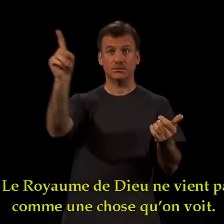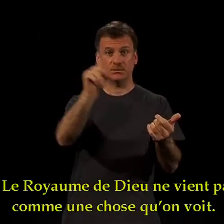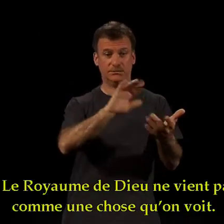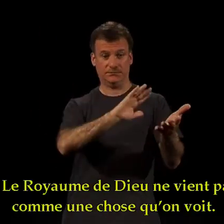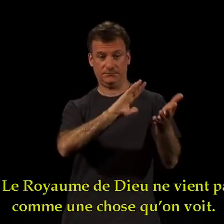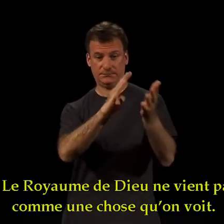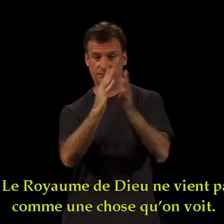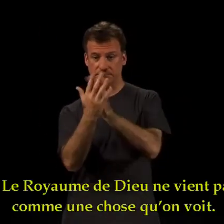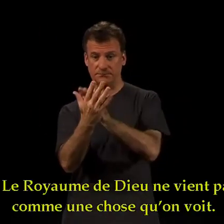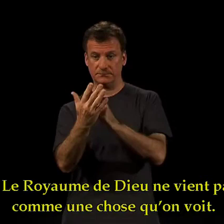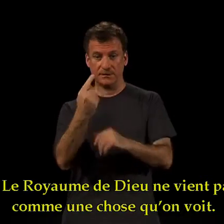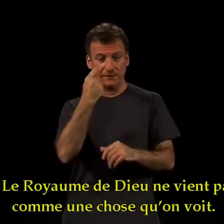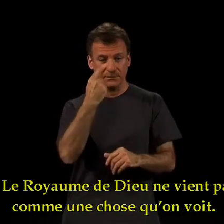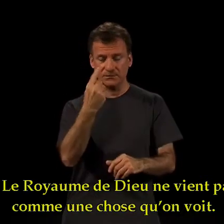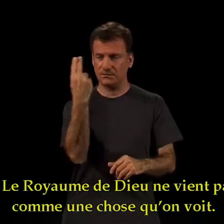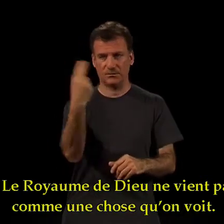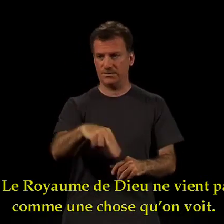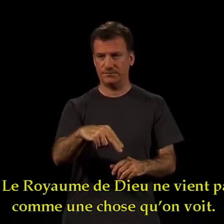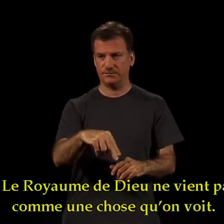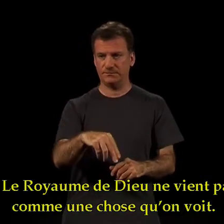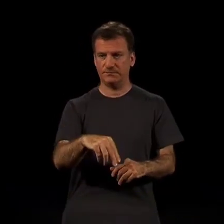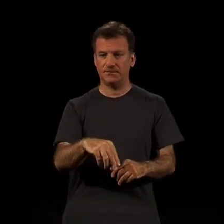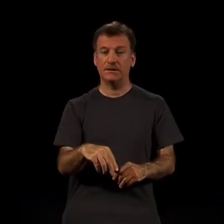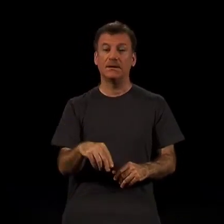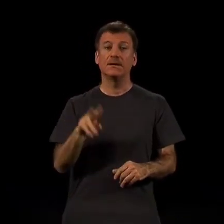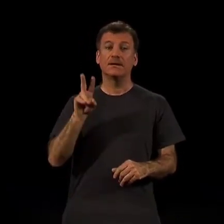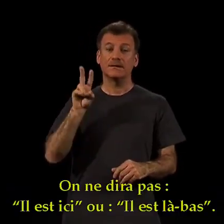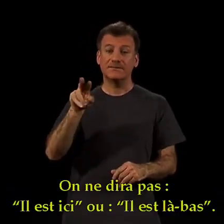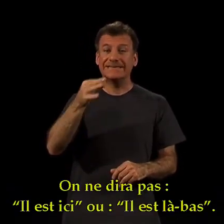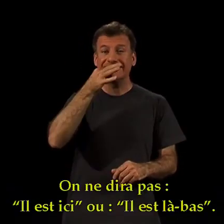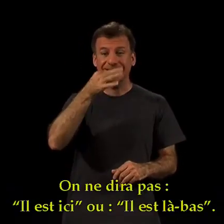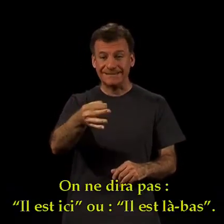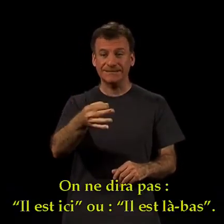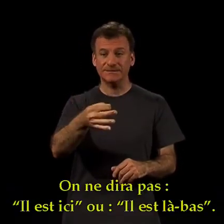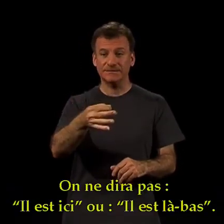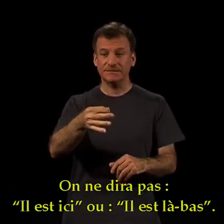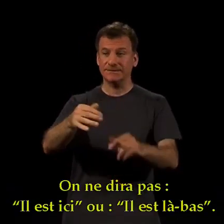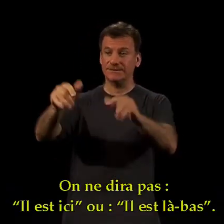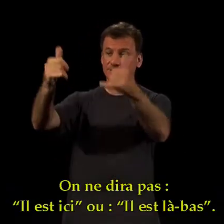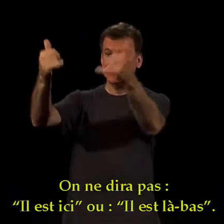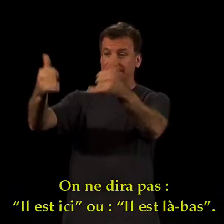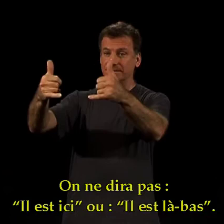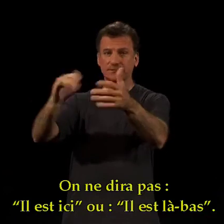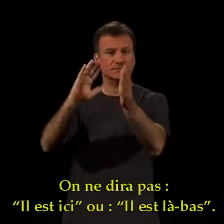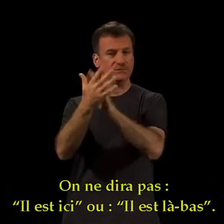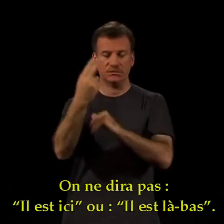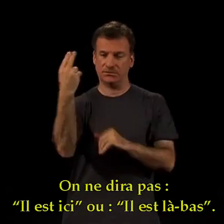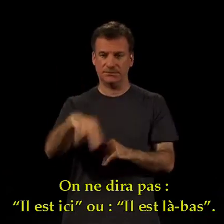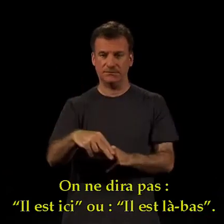Il leur répond: «Le royaume de Dieu ne vient pas comme une chose qu'on voit. On ne dira pas: "Il est ici"